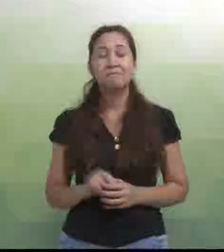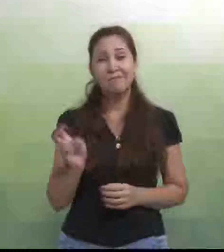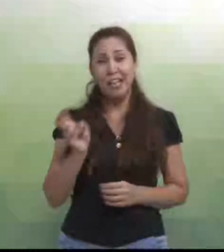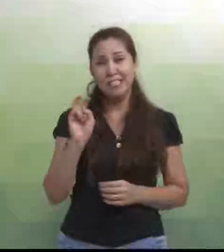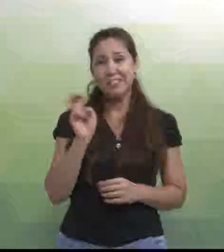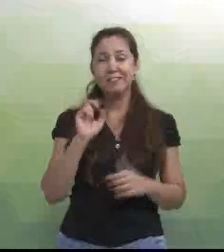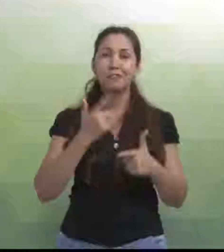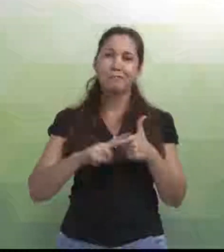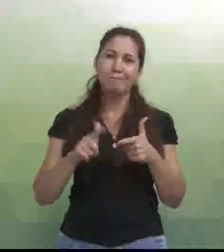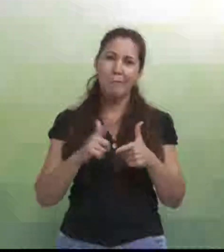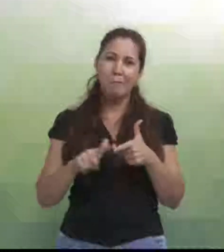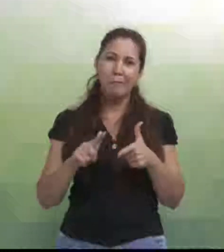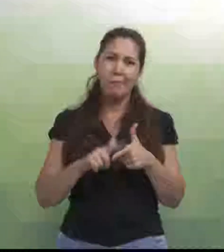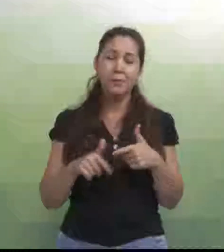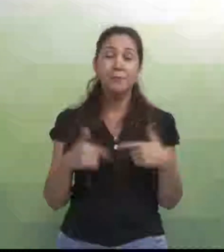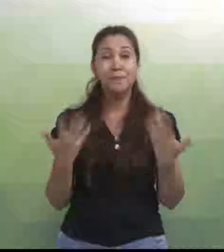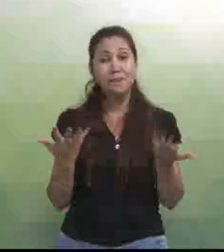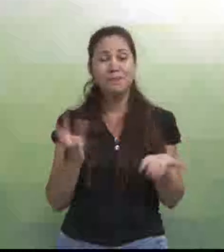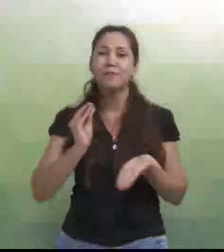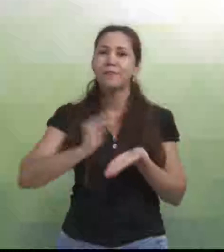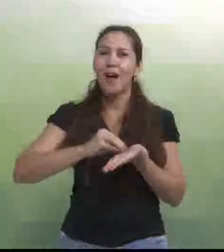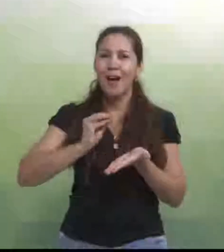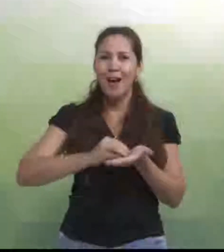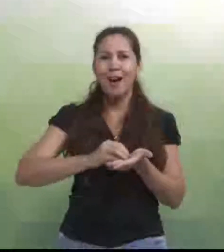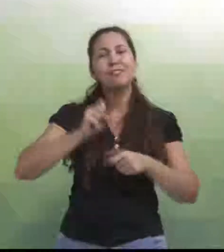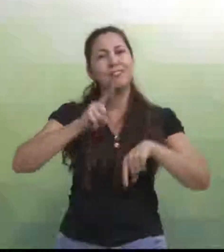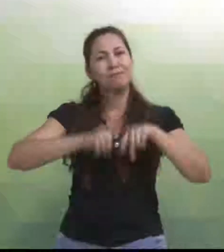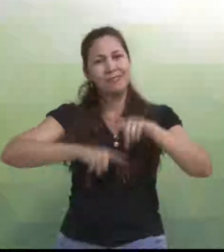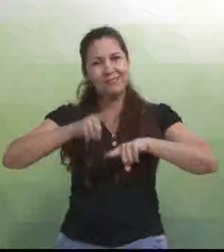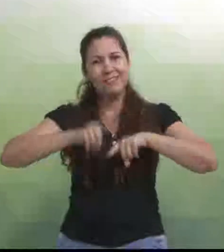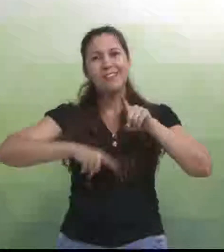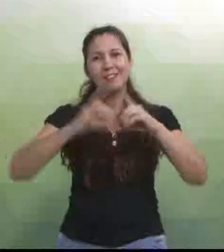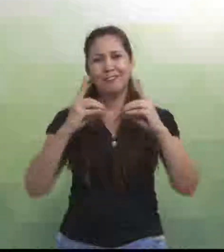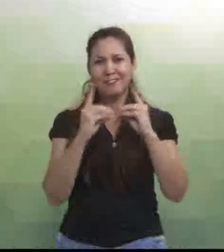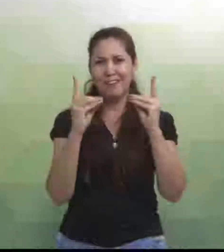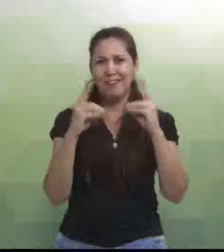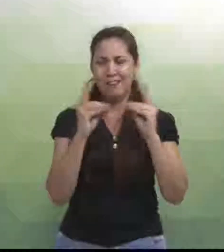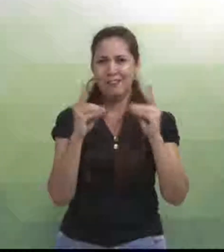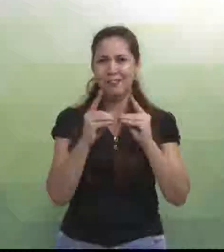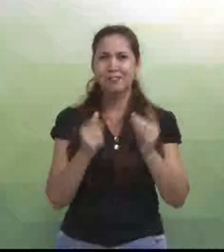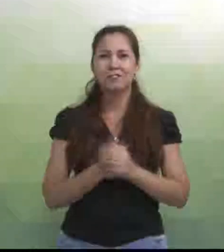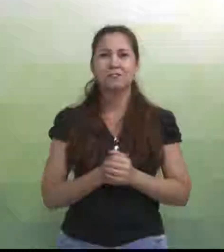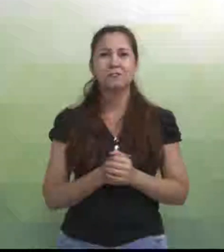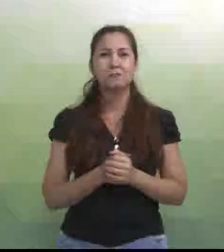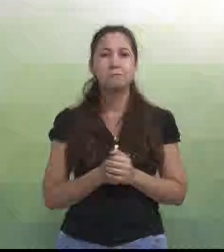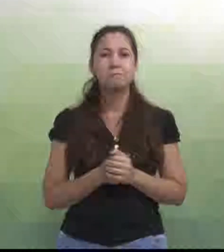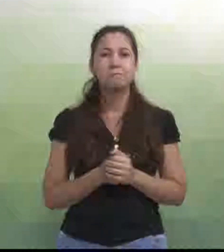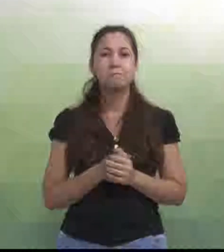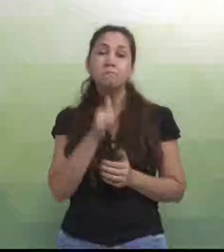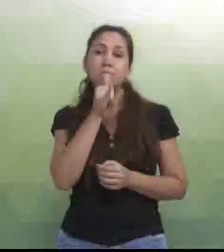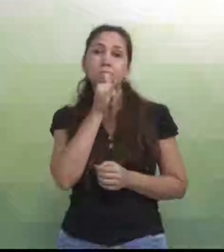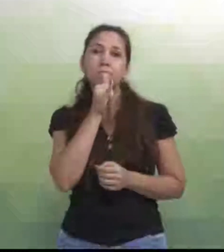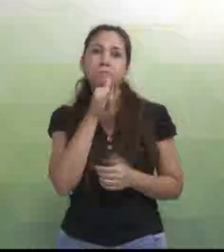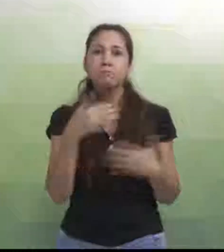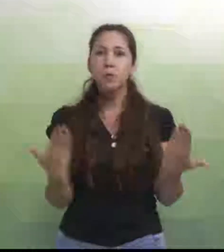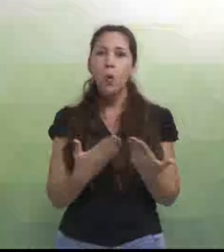falta materiais didáticos. Por exemplo, nas escolas hoje,